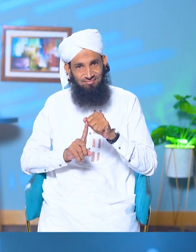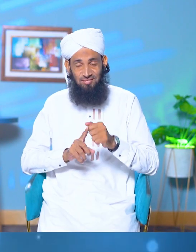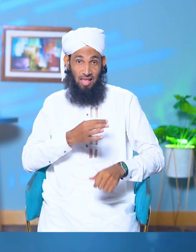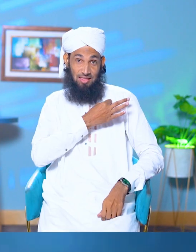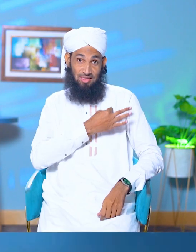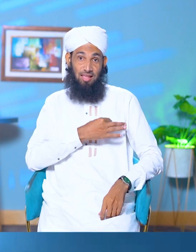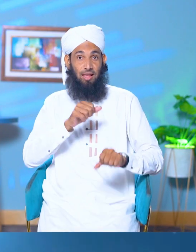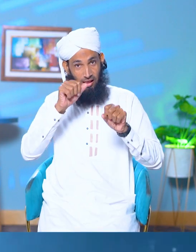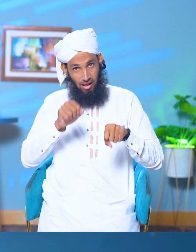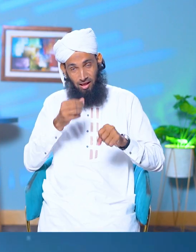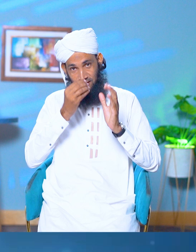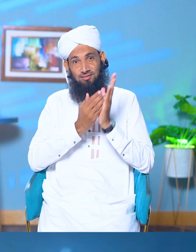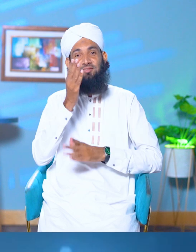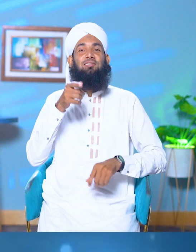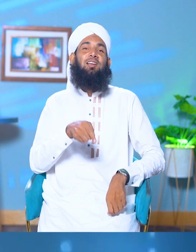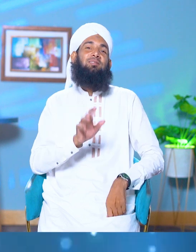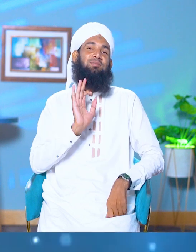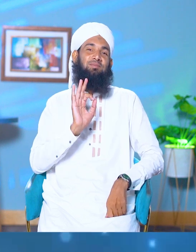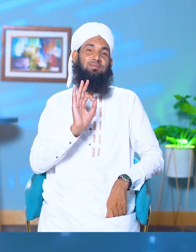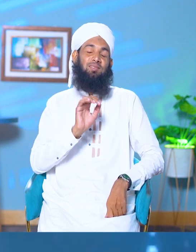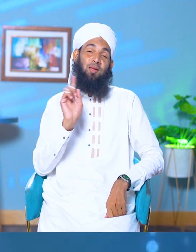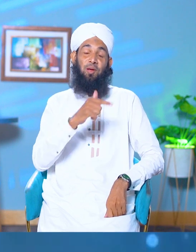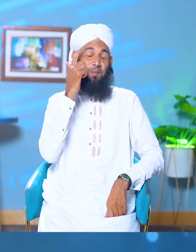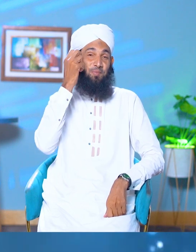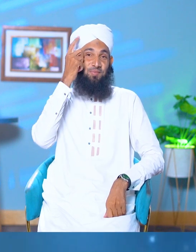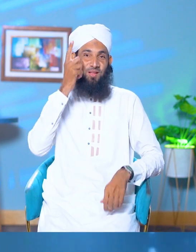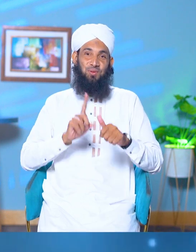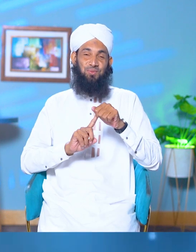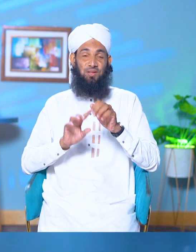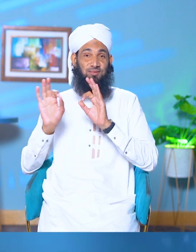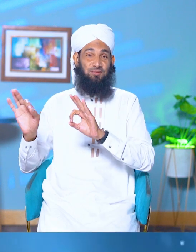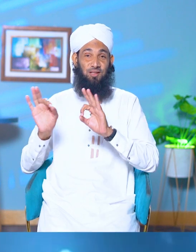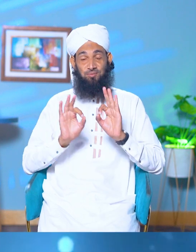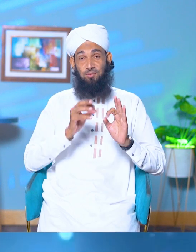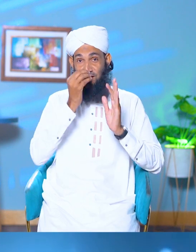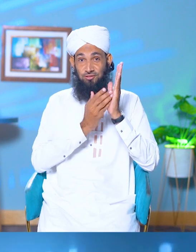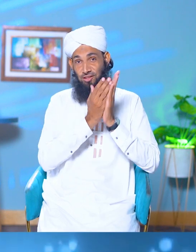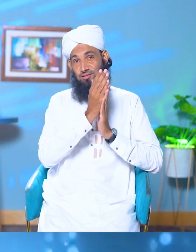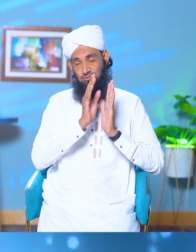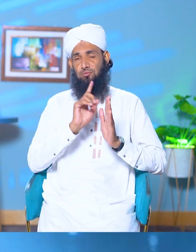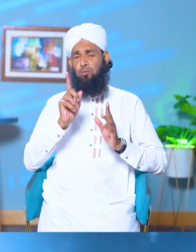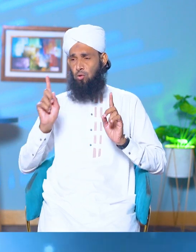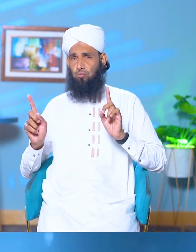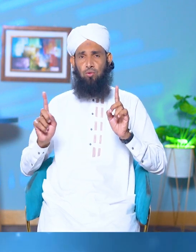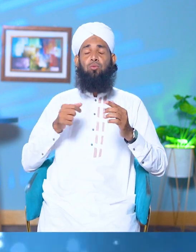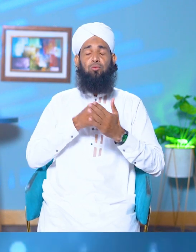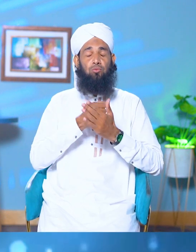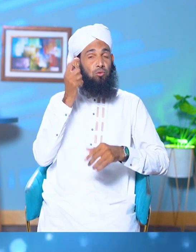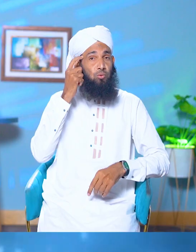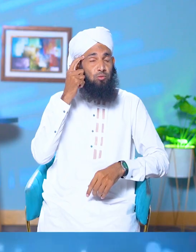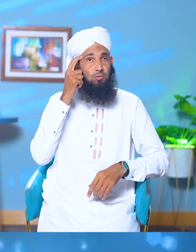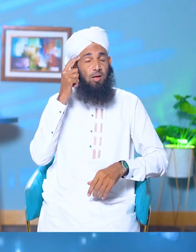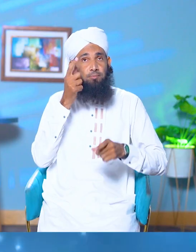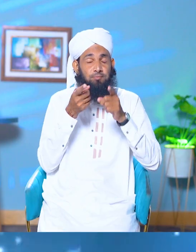جانا جنت میں، جنت میں ساری برادریاں ہوں گی، ایک ہی برادری بن جائے گی، سب اس کا نام ہوگا جنتی۔ فریقین کو چاہیے